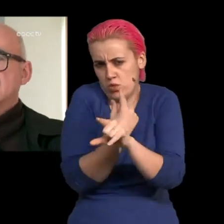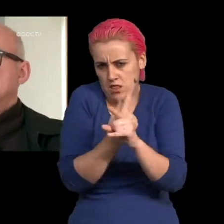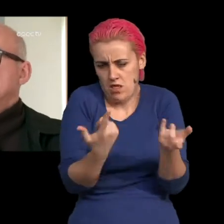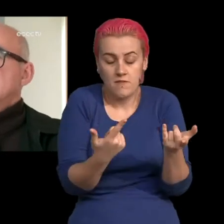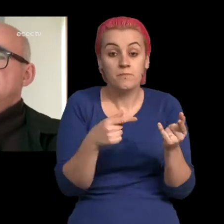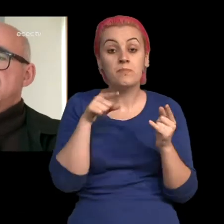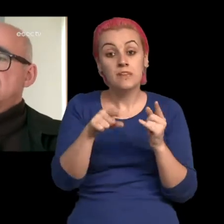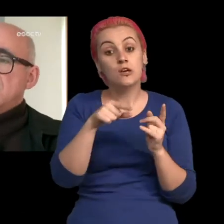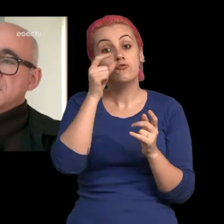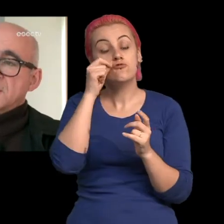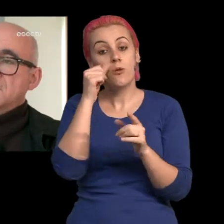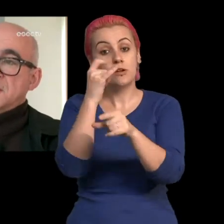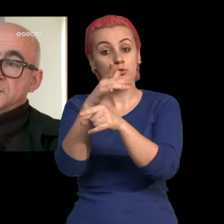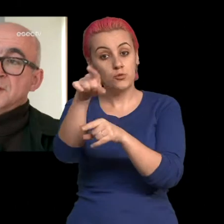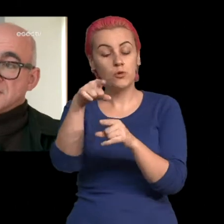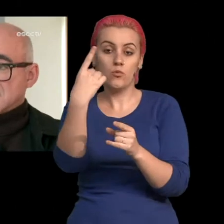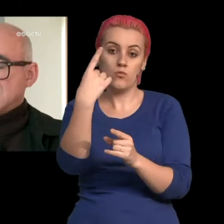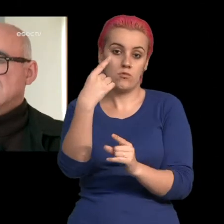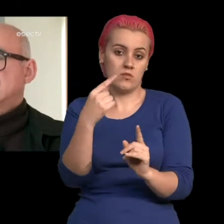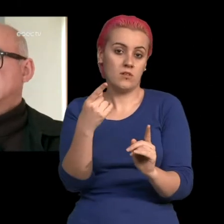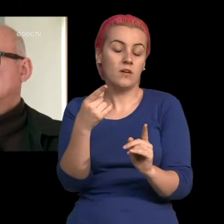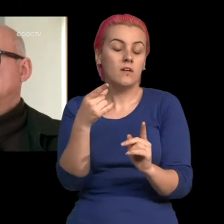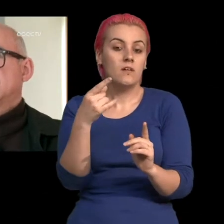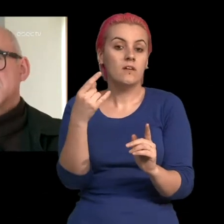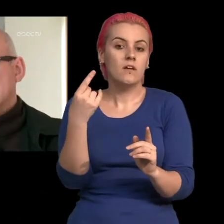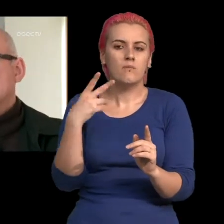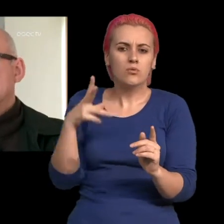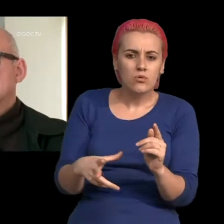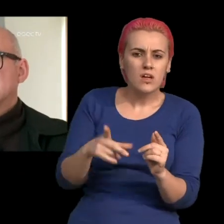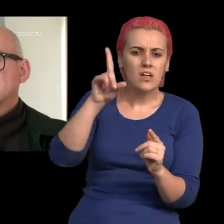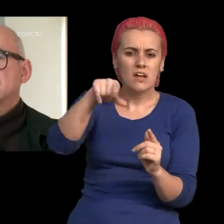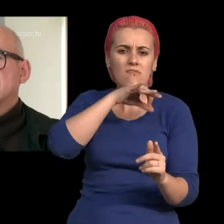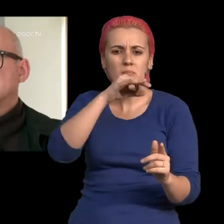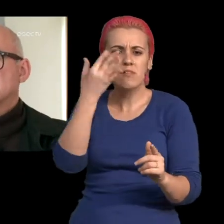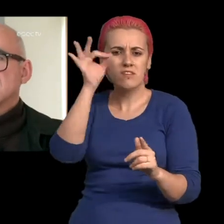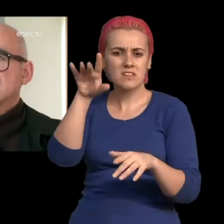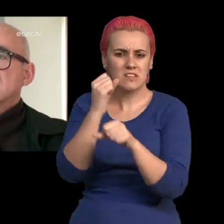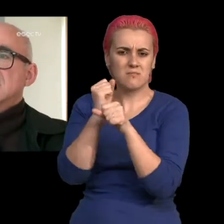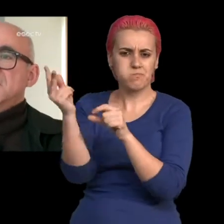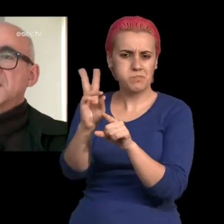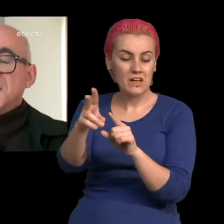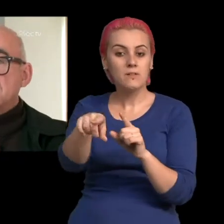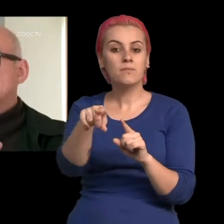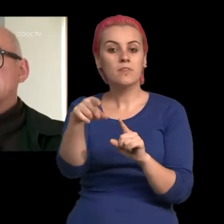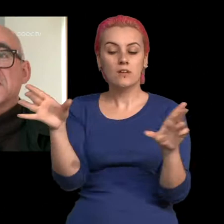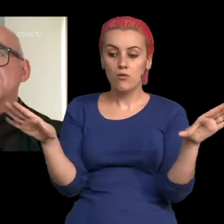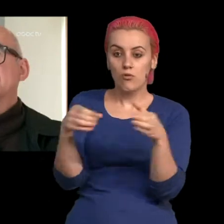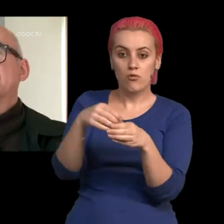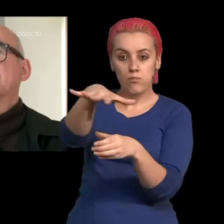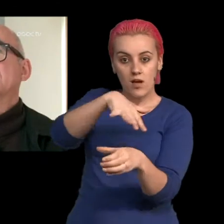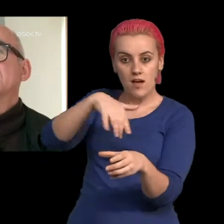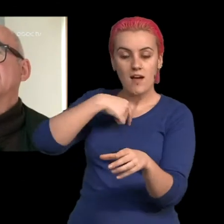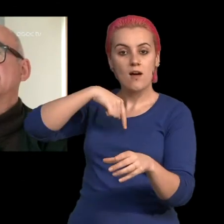não sei o quê, e o Egídio Álvaro, que é um crítico de arte português, mas francês também, que tinha um espaço, uma galeria onde quase só